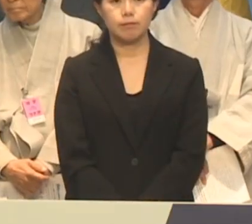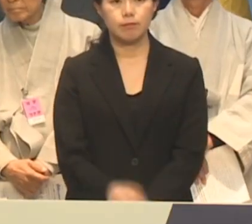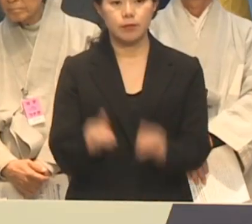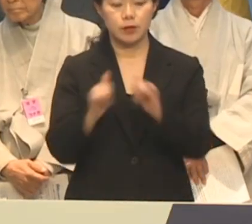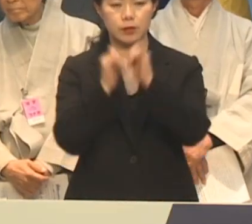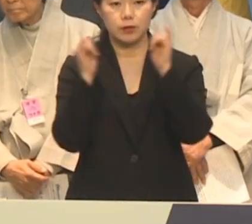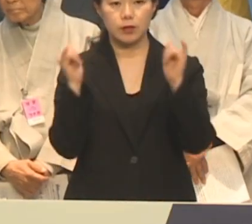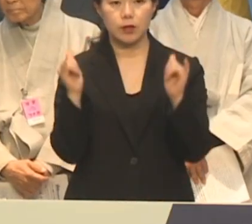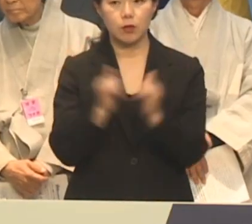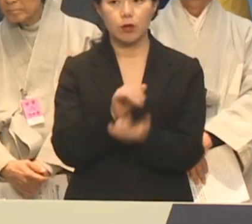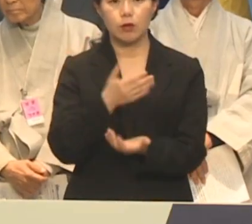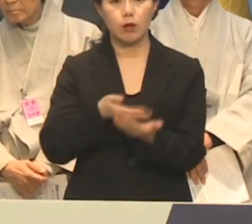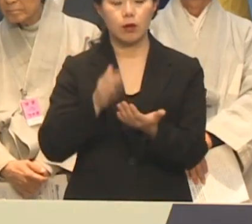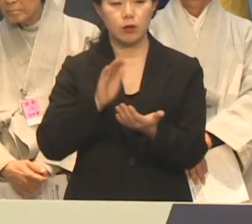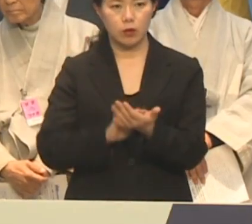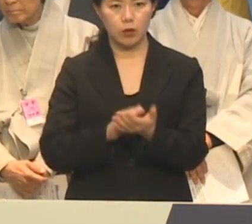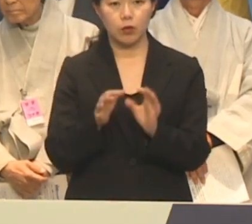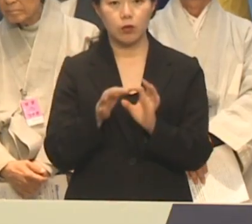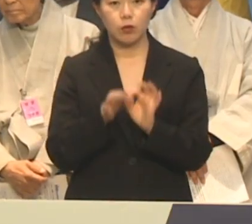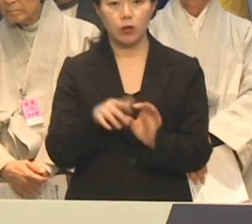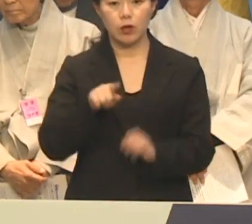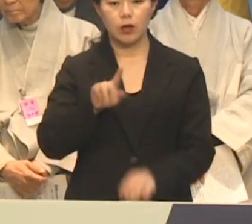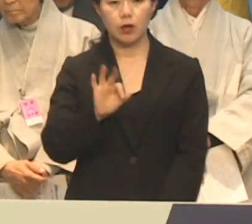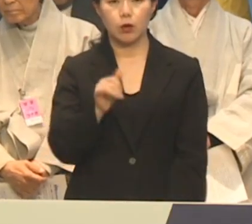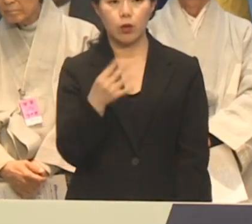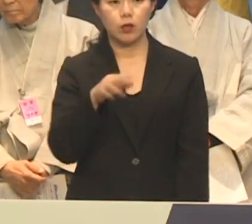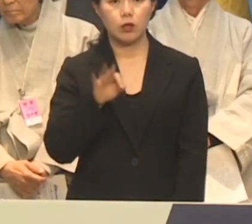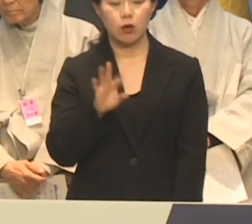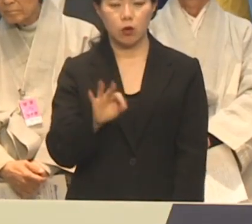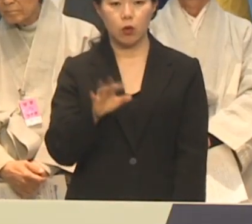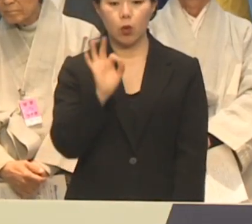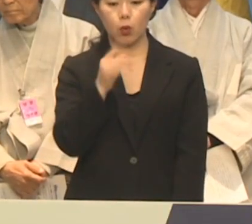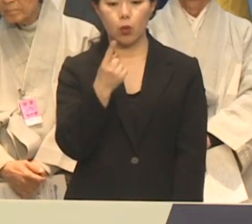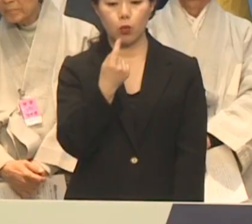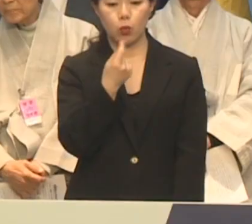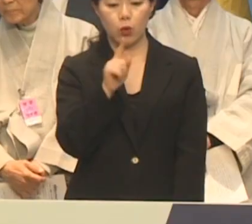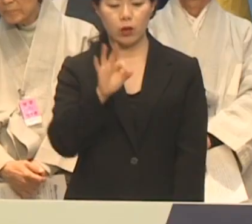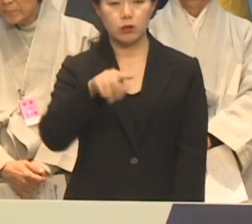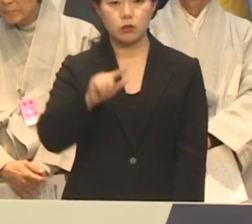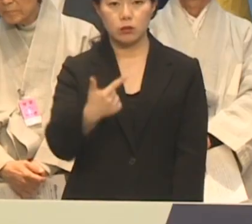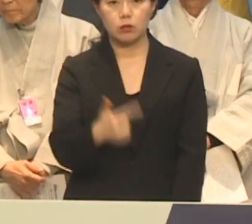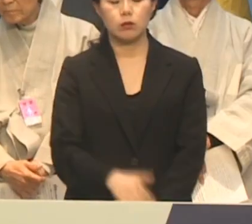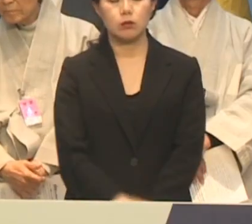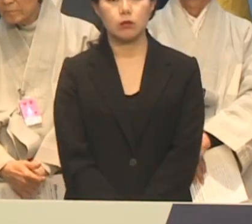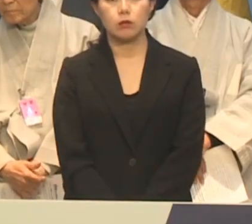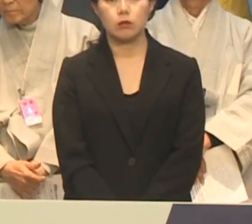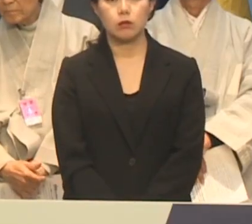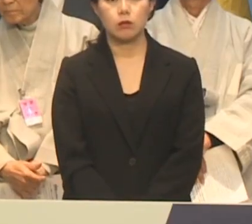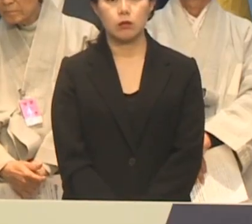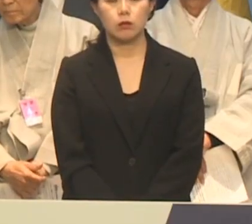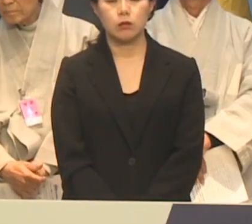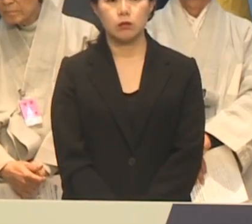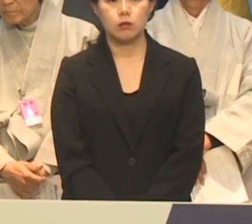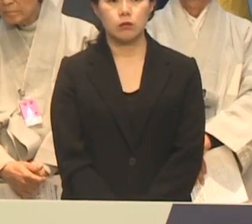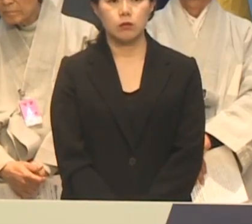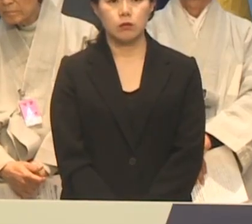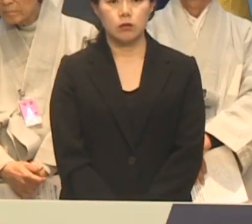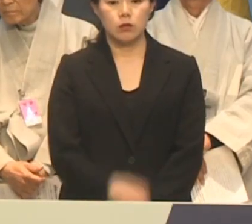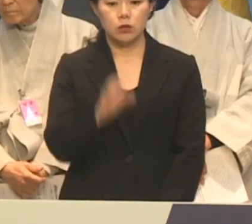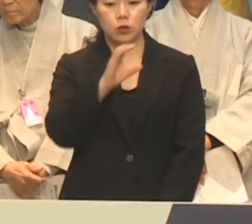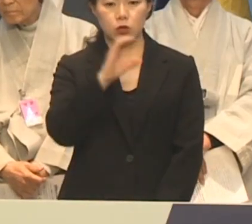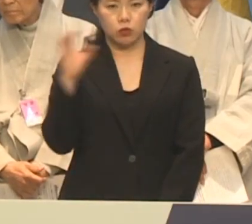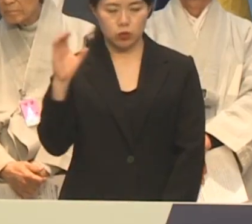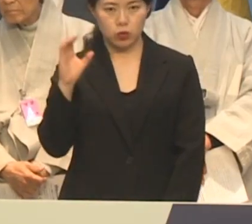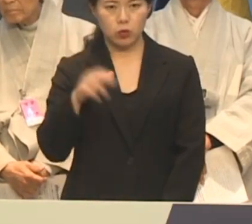사회개벽 교무단의 강혜훈 교무님, 오광선 교무님 2분 함께 해 주셨습니다.